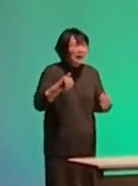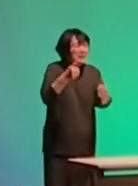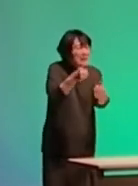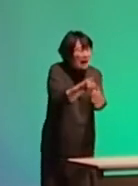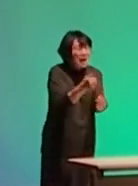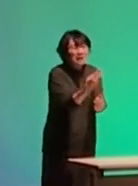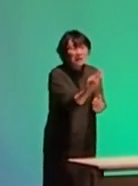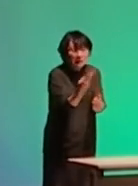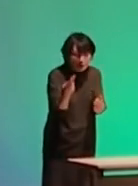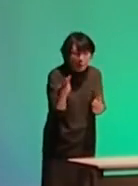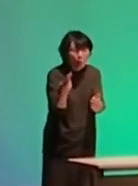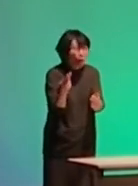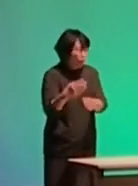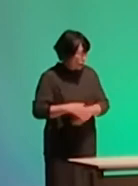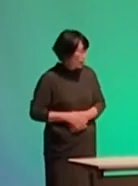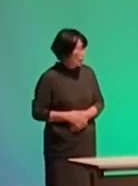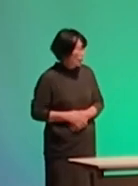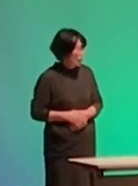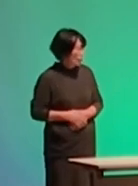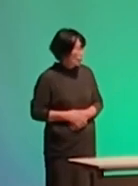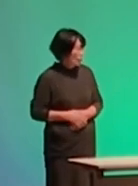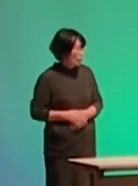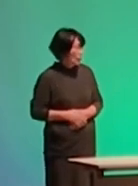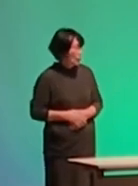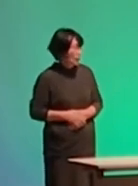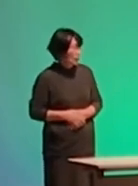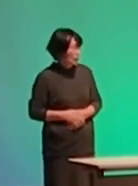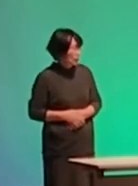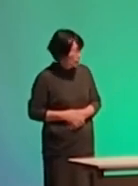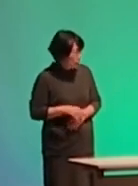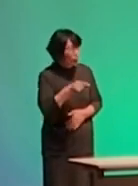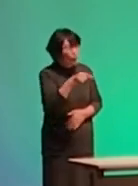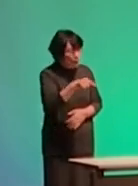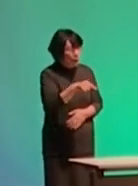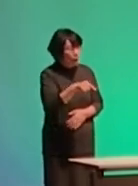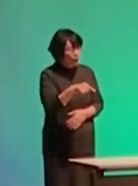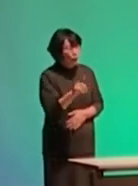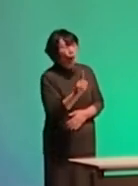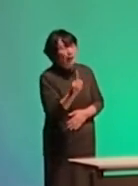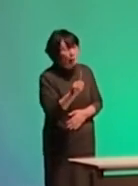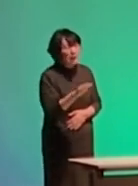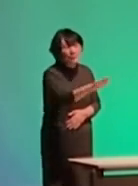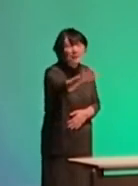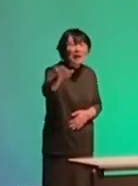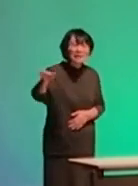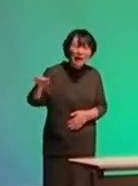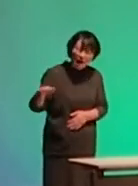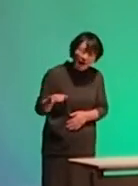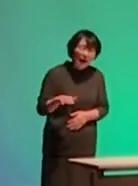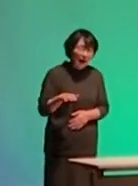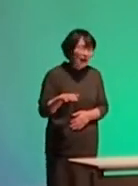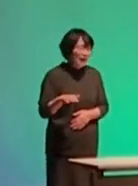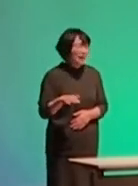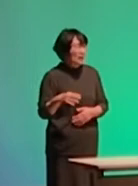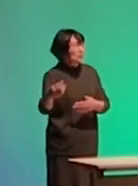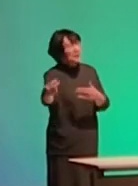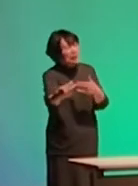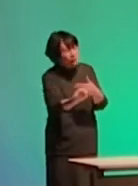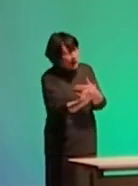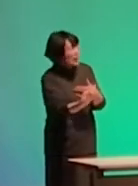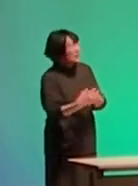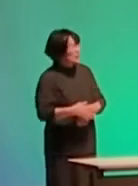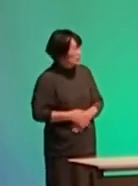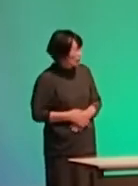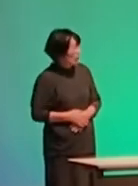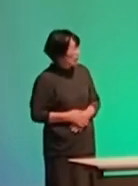ジ度が輝くように、そのためににっていうか、そのことをどのように皆さんがそれぞれ捉えておられるかっていうのを、瀬